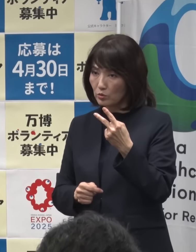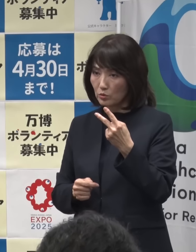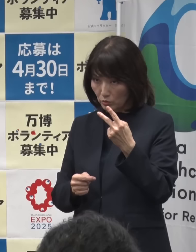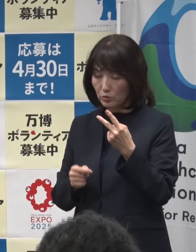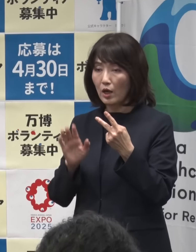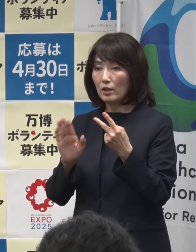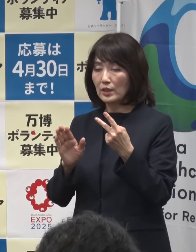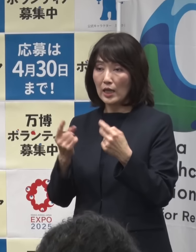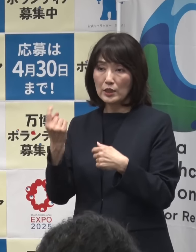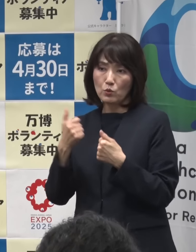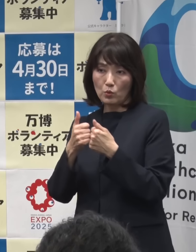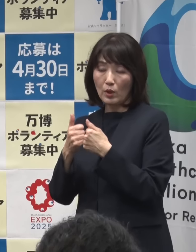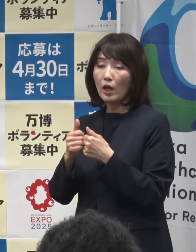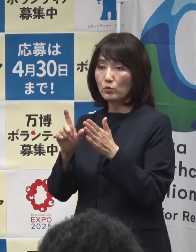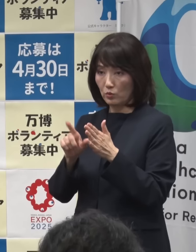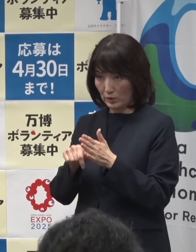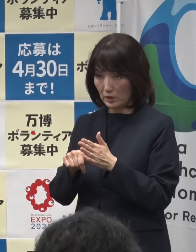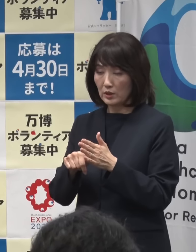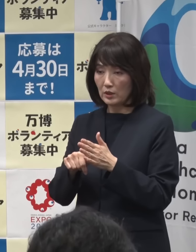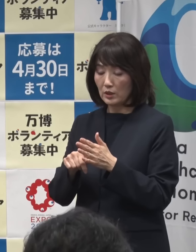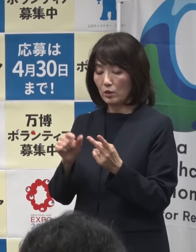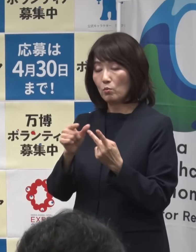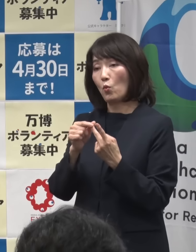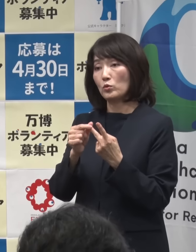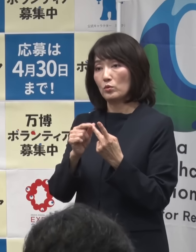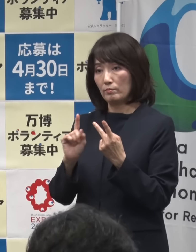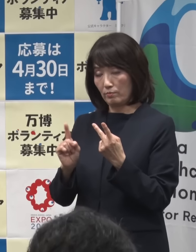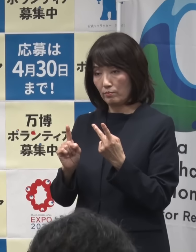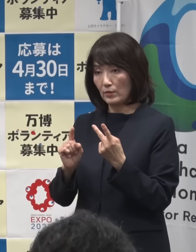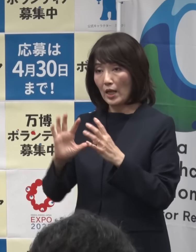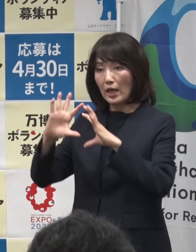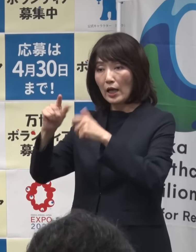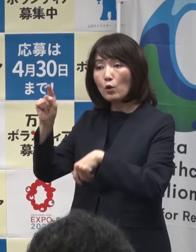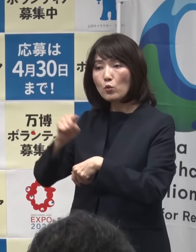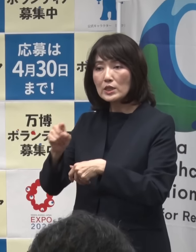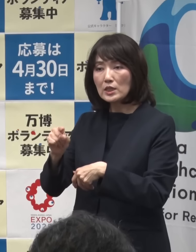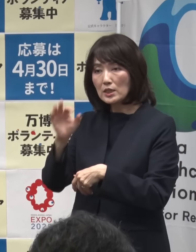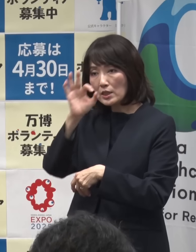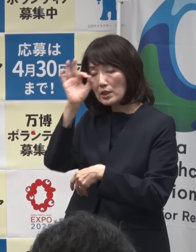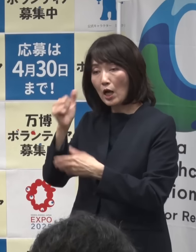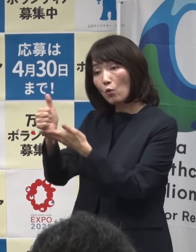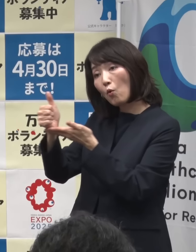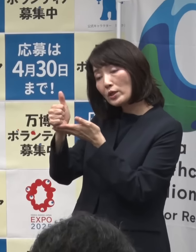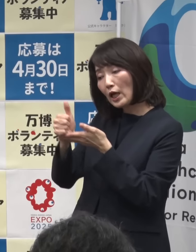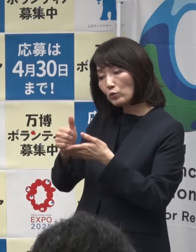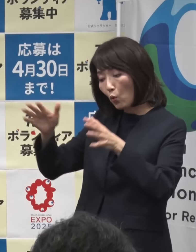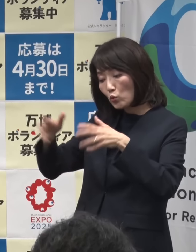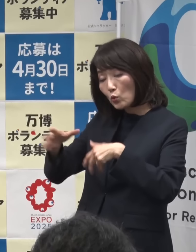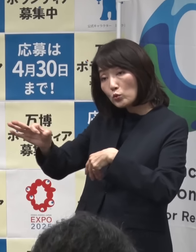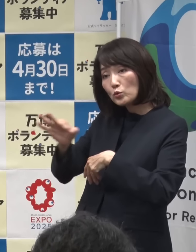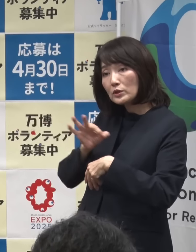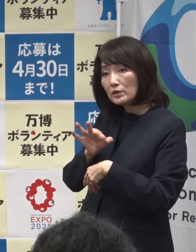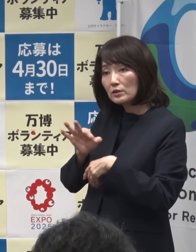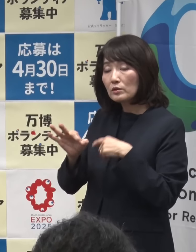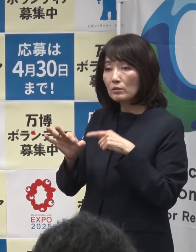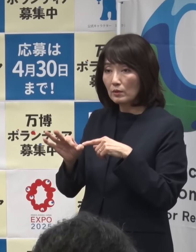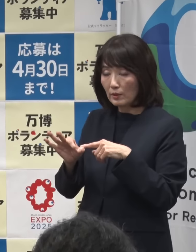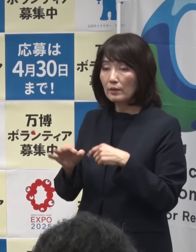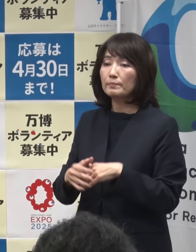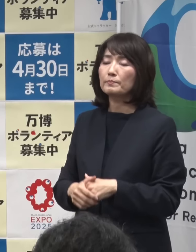たんですけども、昨日の会議の通りですが、でもう1点 の, その外国人観光客徴収金の方なんですけれ